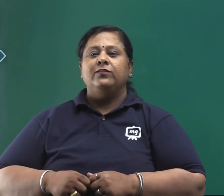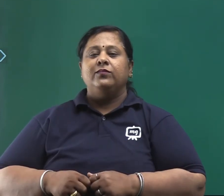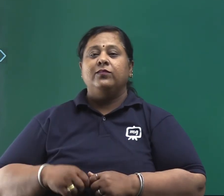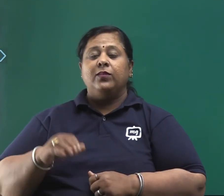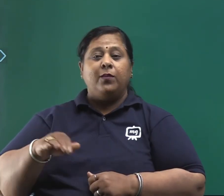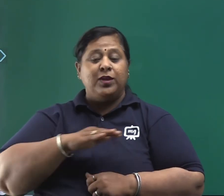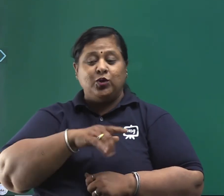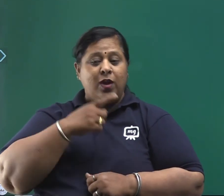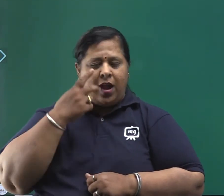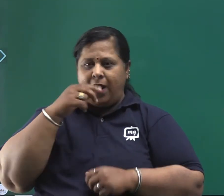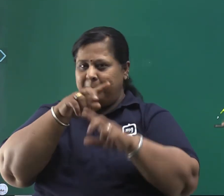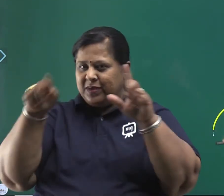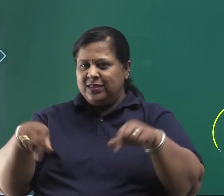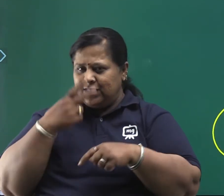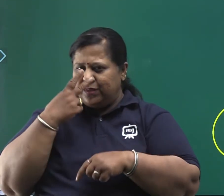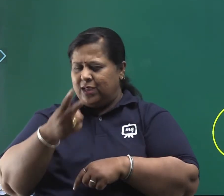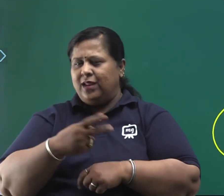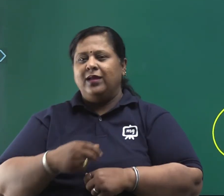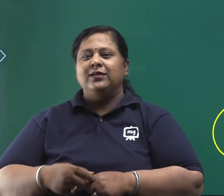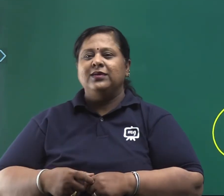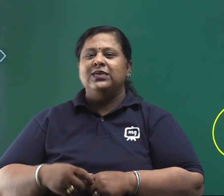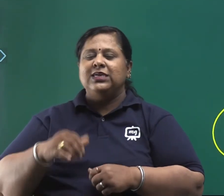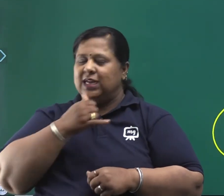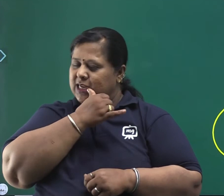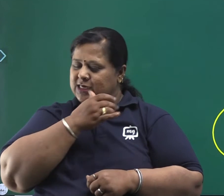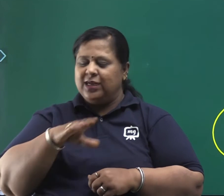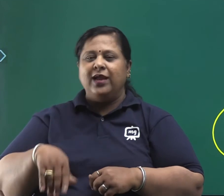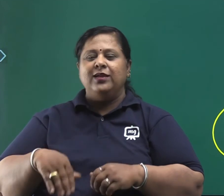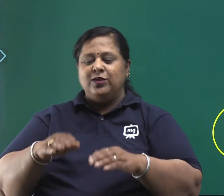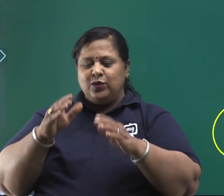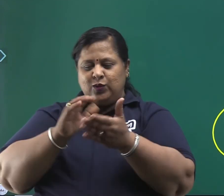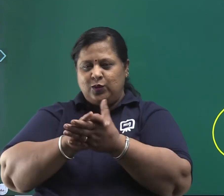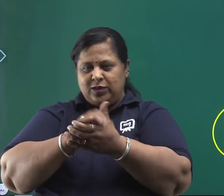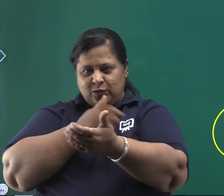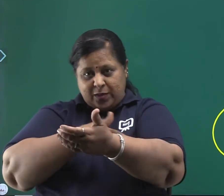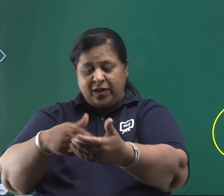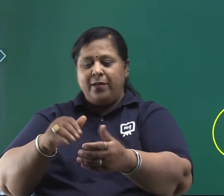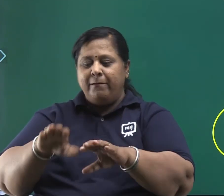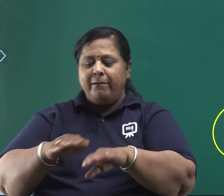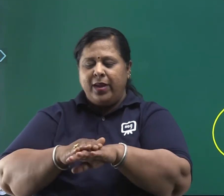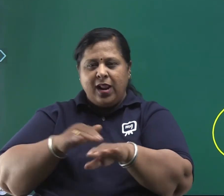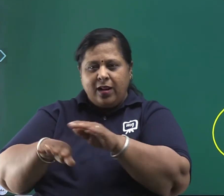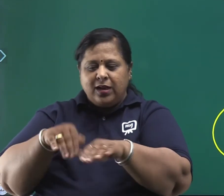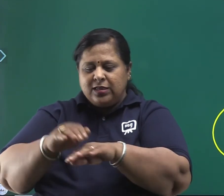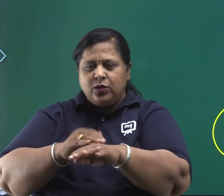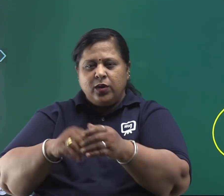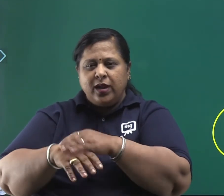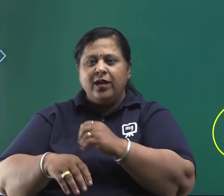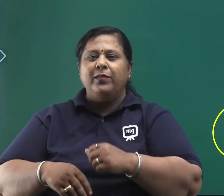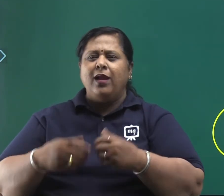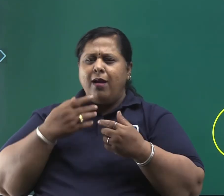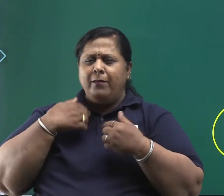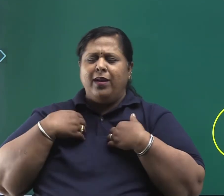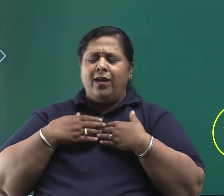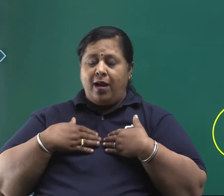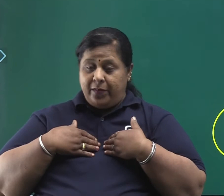आप इस चित्र में देख रहे हैं। श्री कृष्ण सुदामा जी के पैर किससे धो रहे हैं?